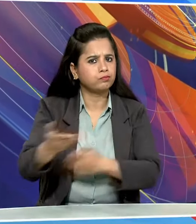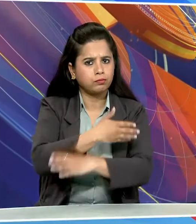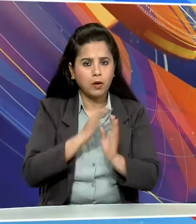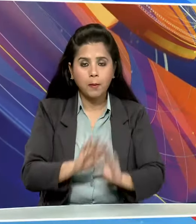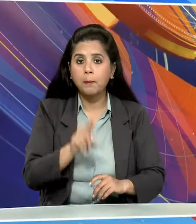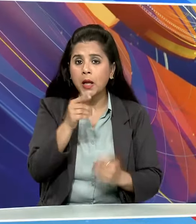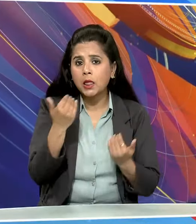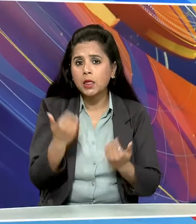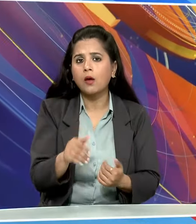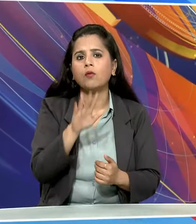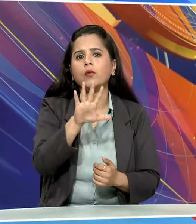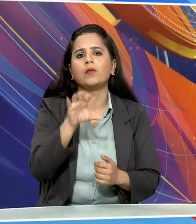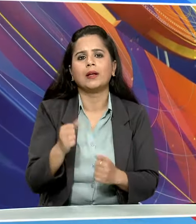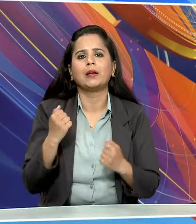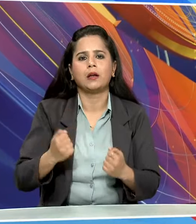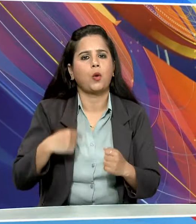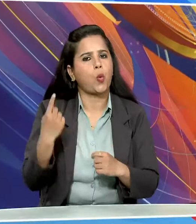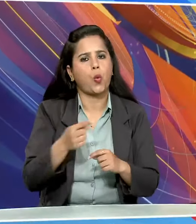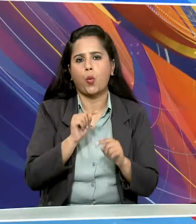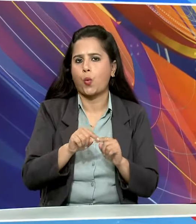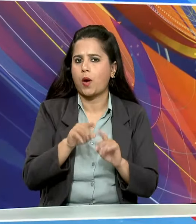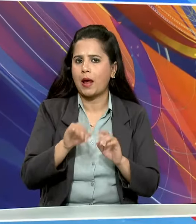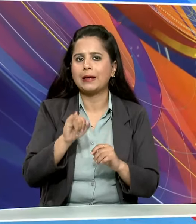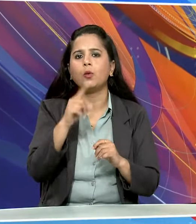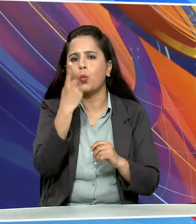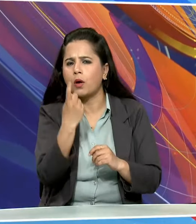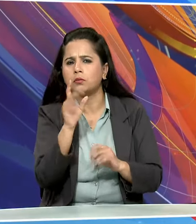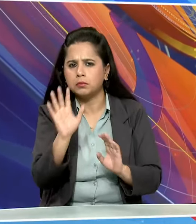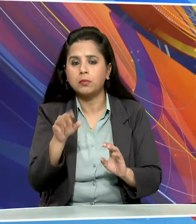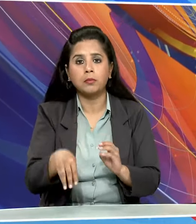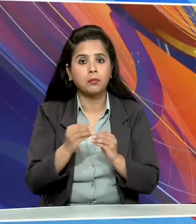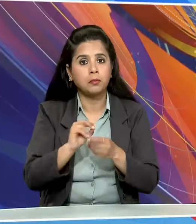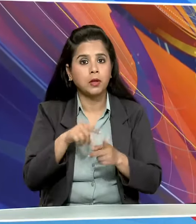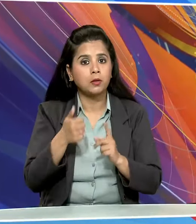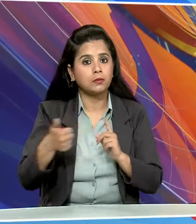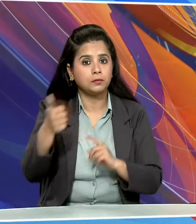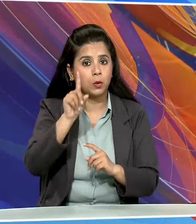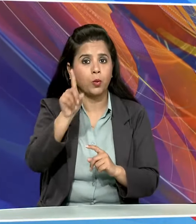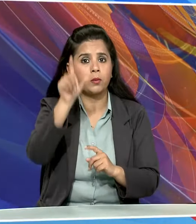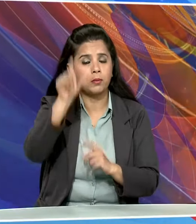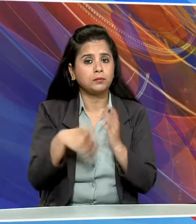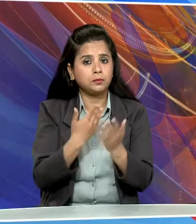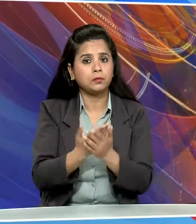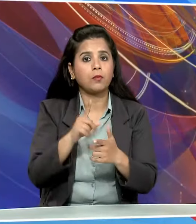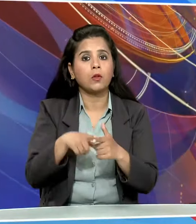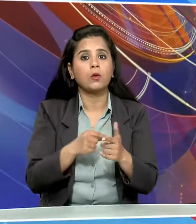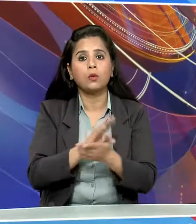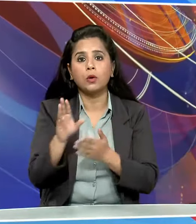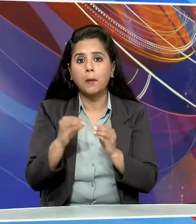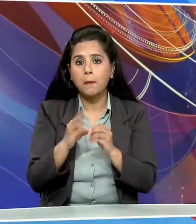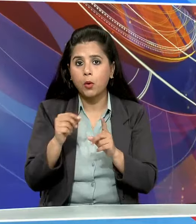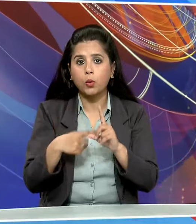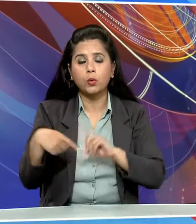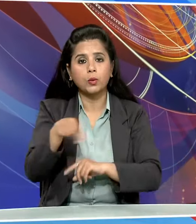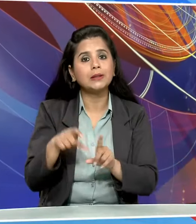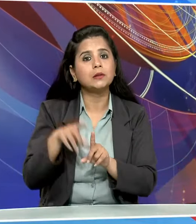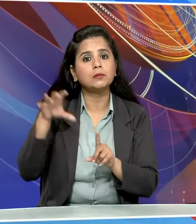लेकिन इस बार 59 पर मतदान हो रहे हैं, क्योंकि भाजपा के एक प्रत्याशी जिन्हें बोटो जिले